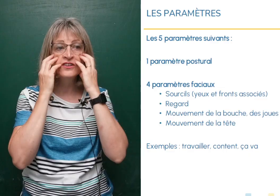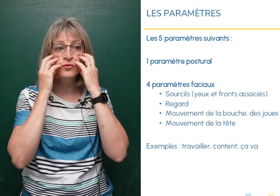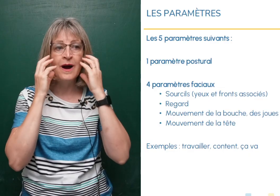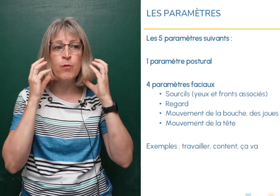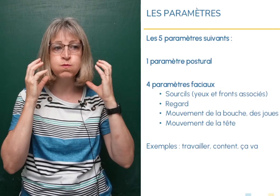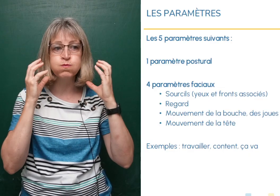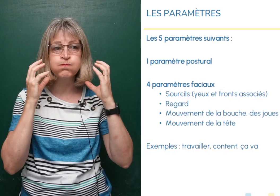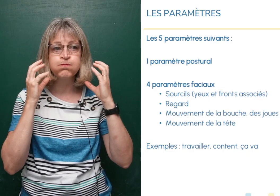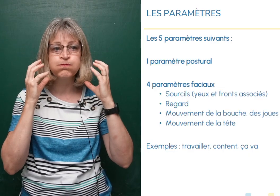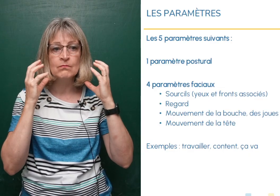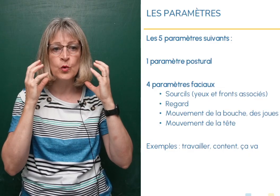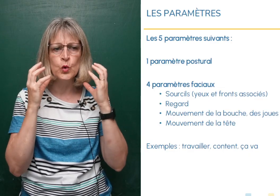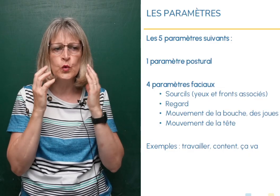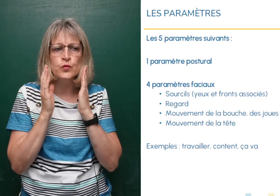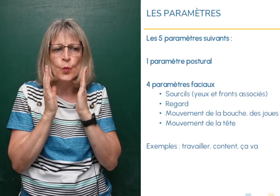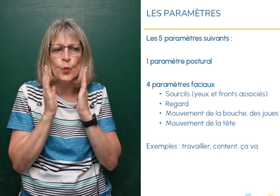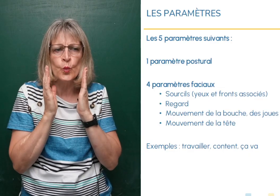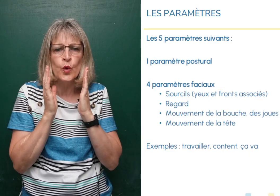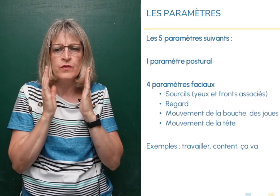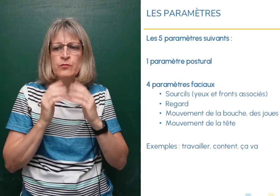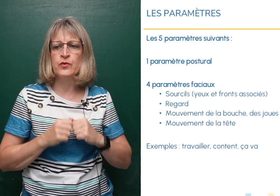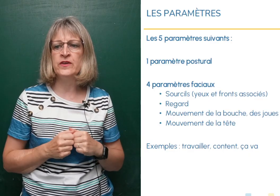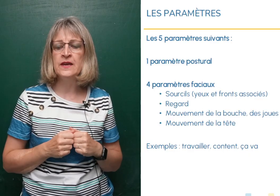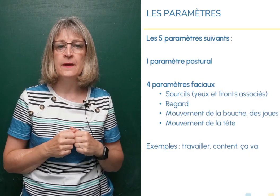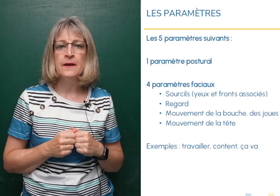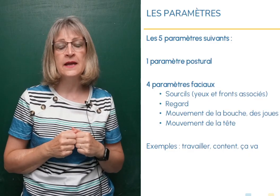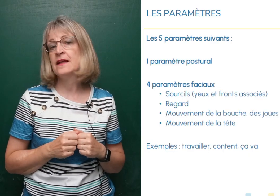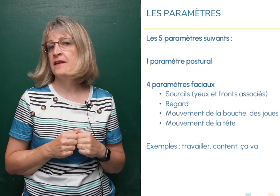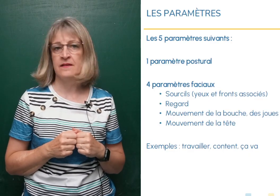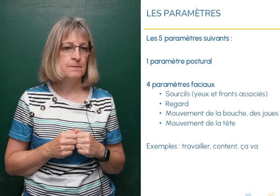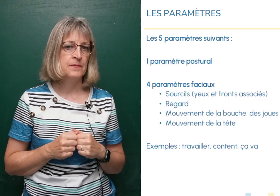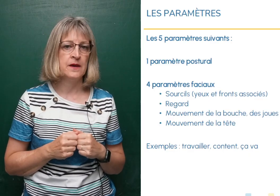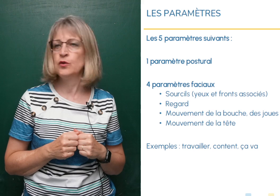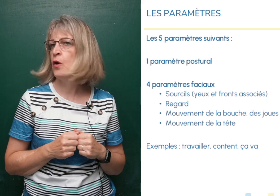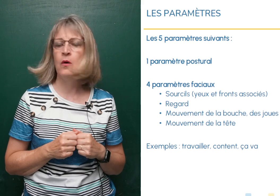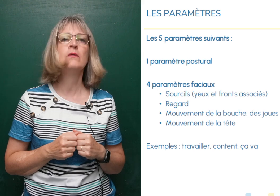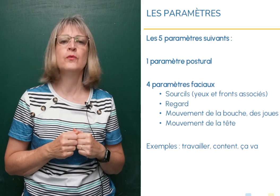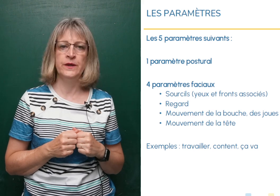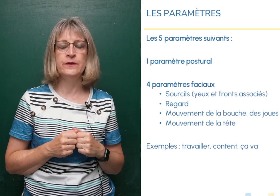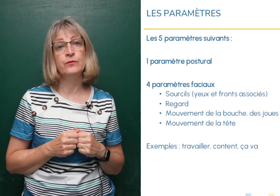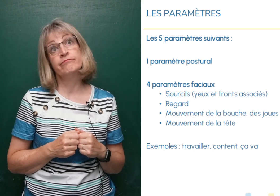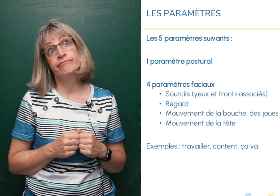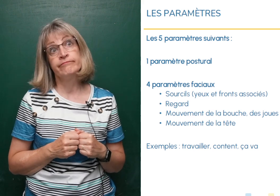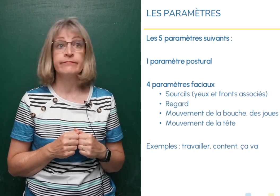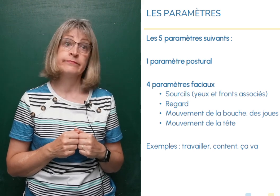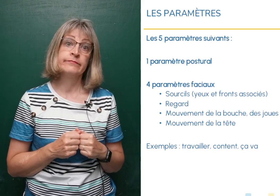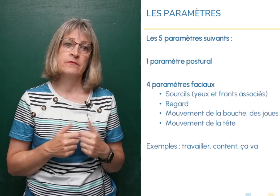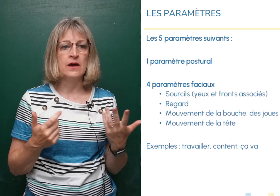hein. On gonfle, on fait tout petit, et la tête. Hein, non, oui, ou... Voilà, on